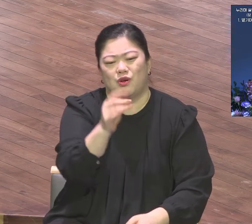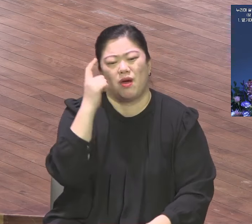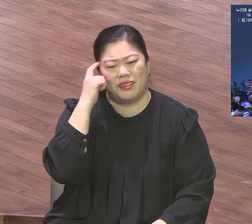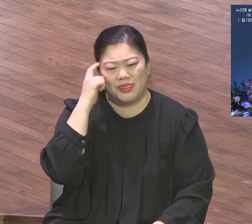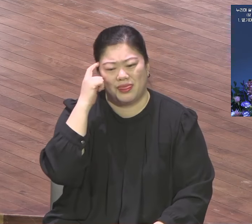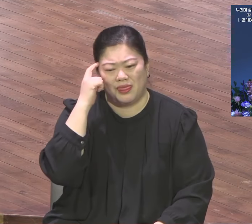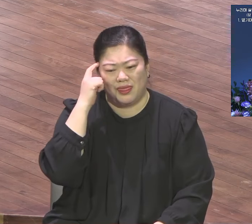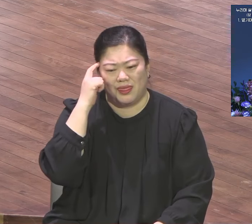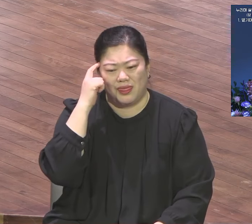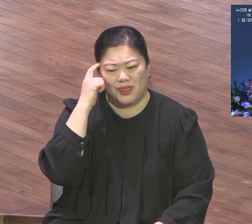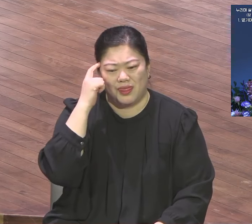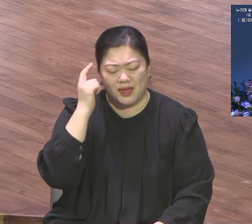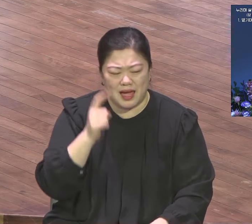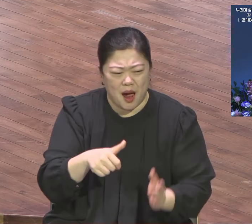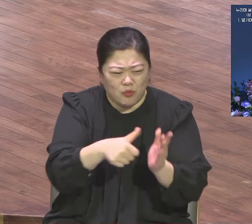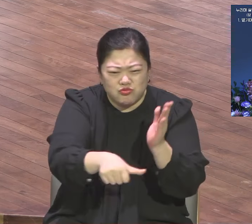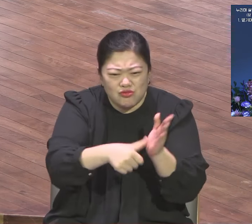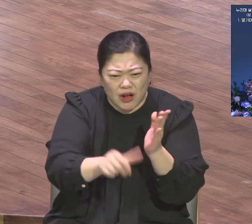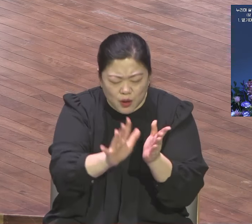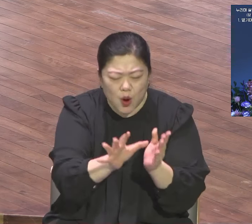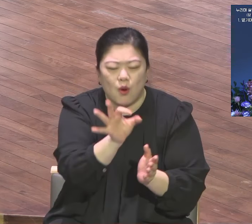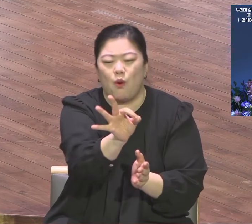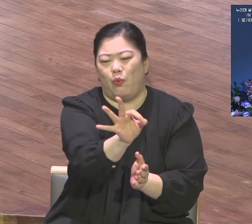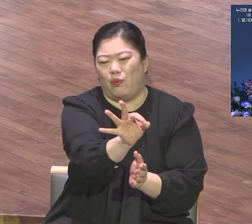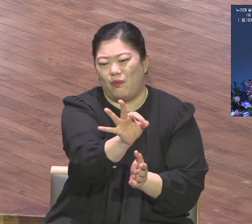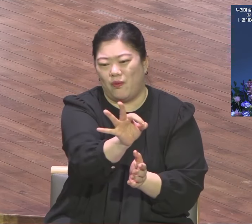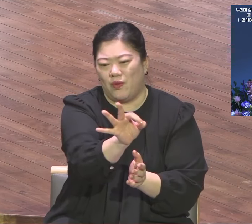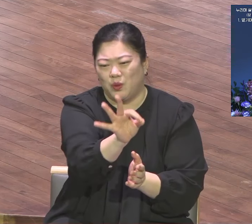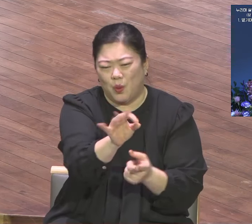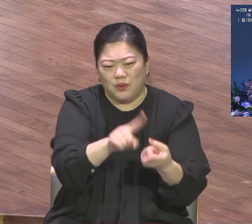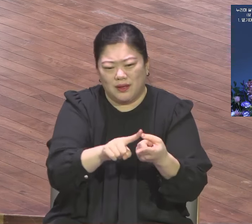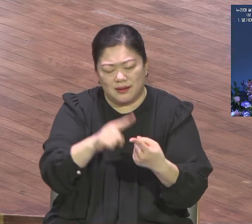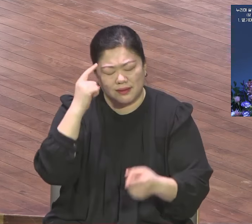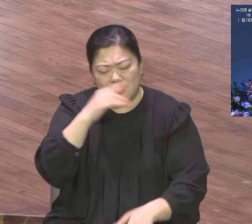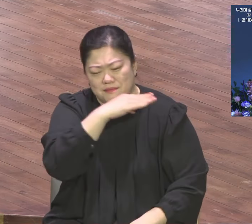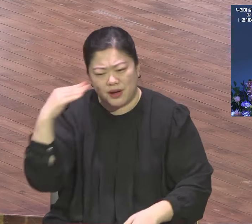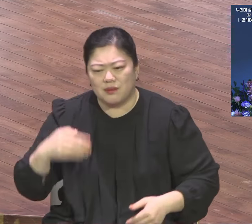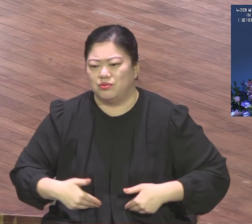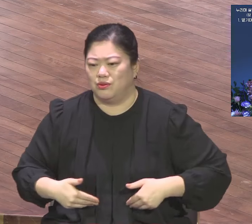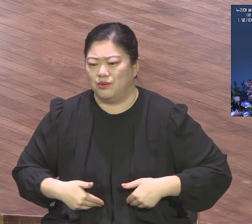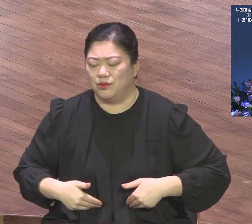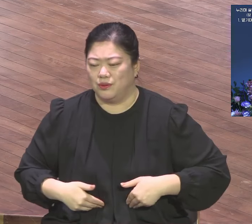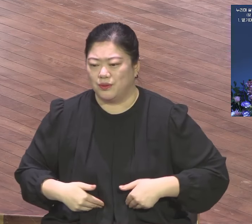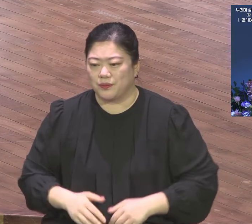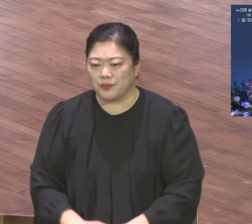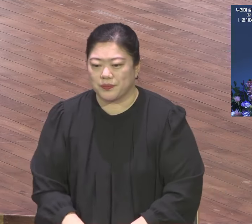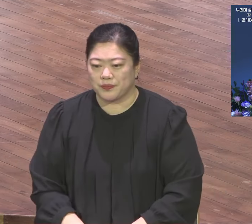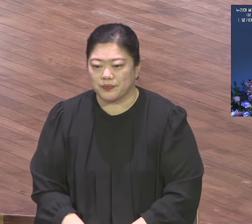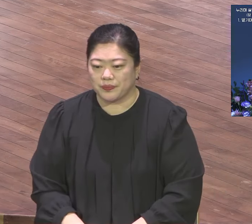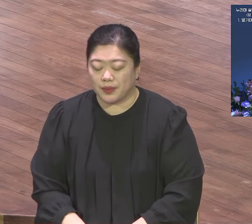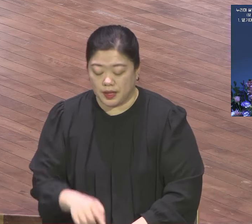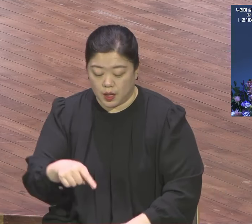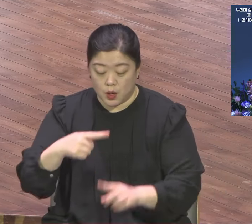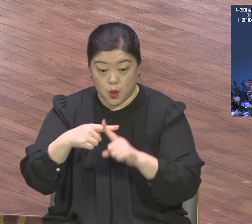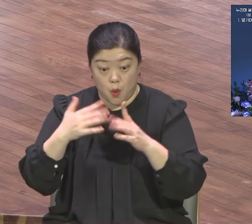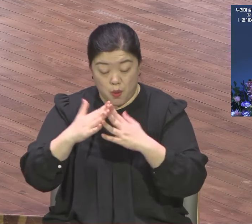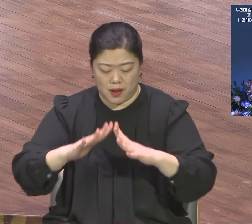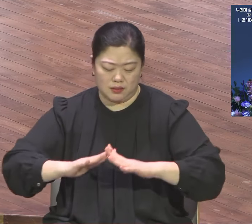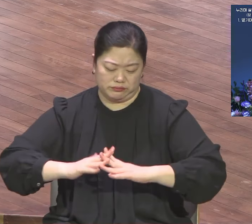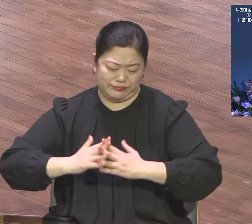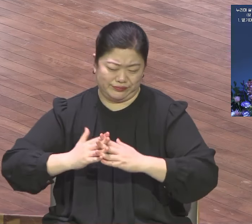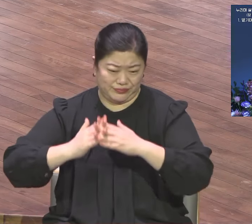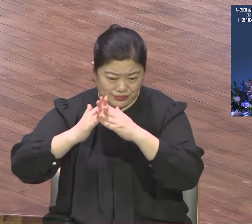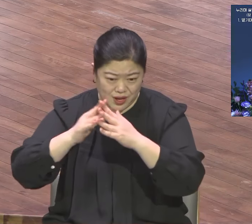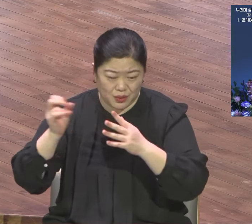이미 우리 예언계 성도들은 렘넌트 문화센터 본당 헌당 전도와 선교를 위해서